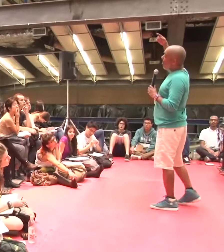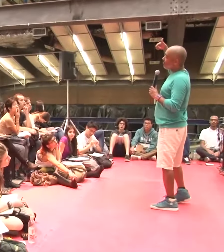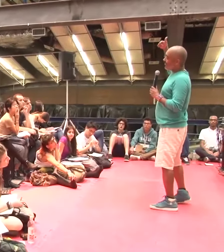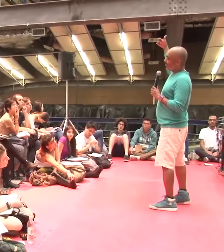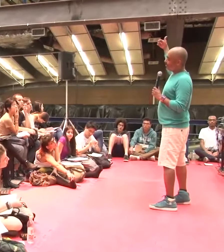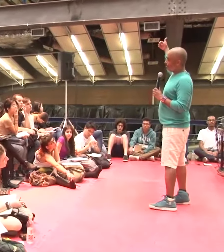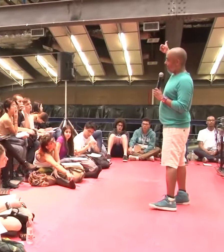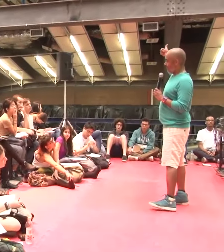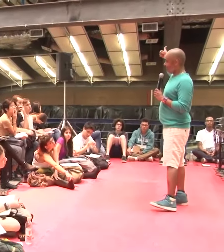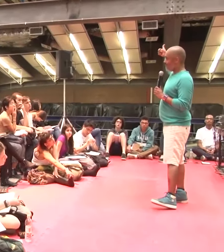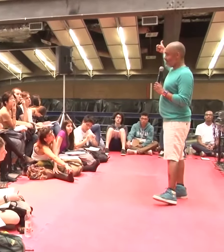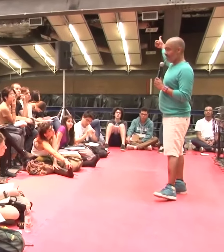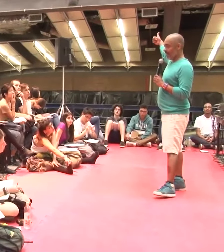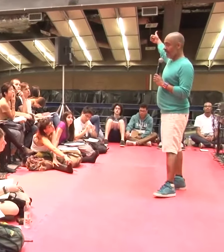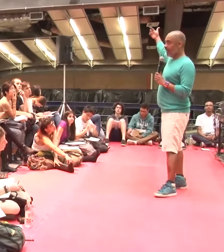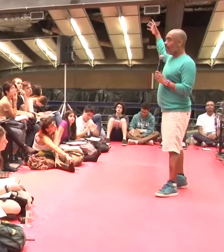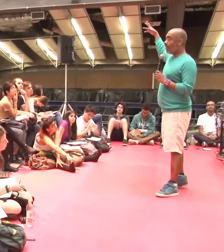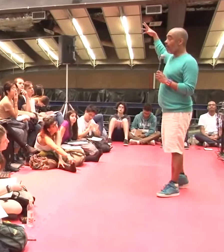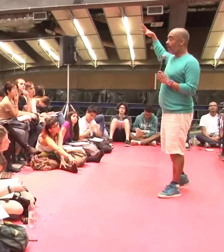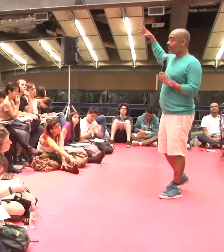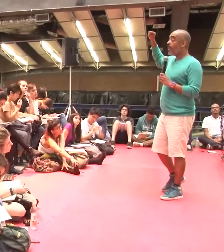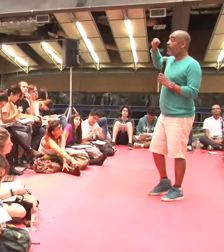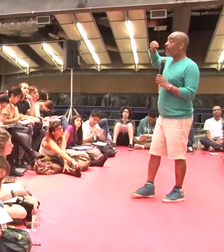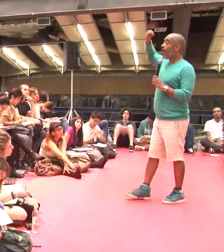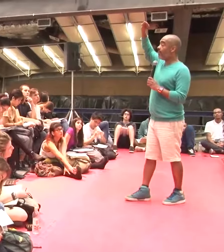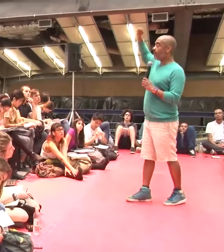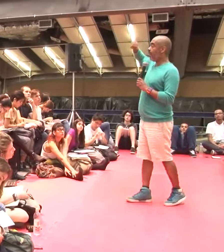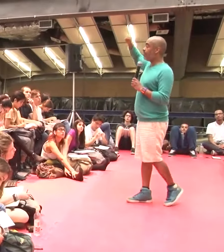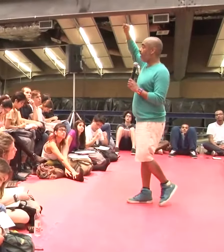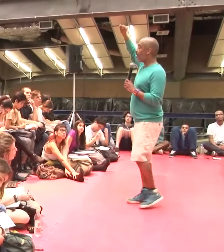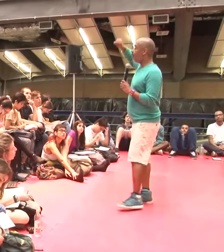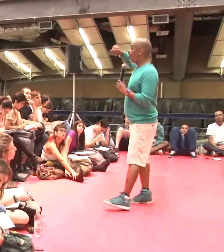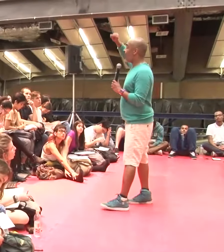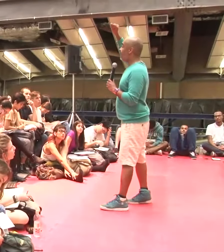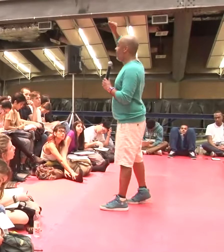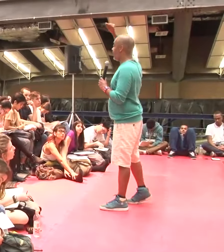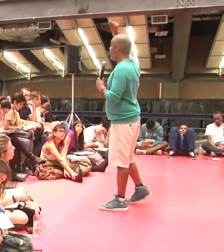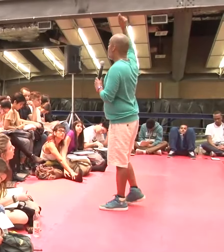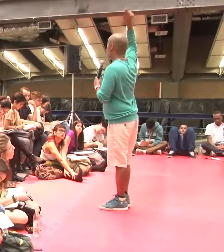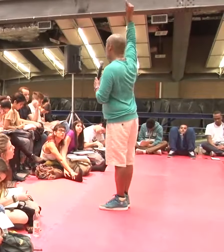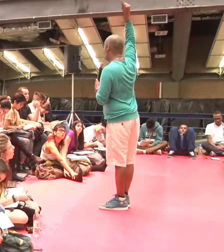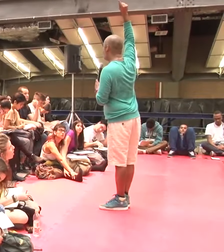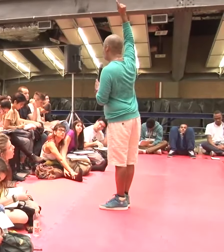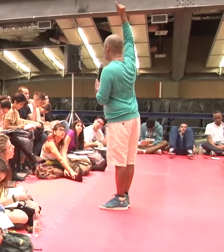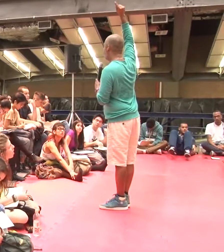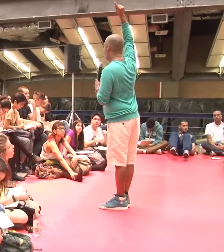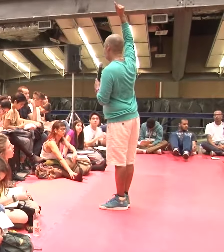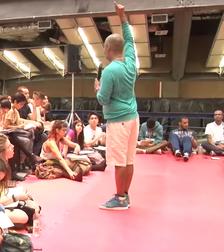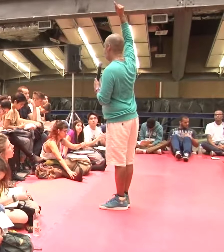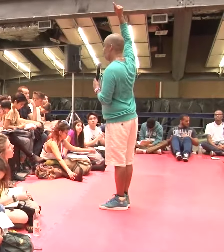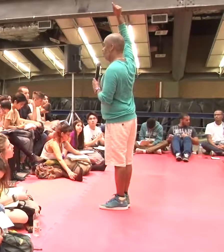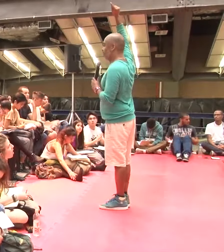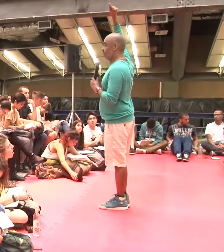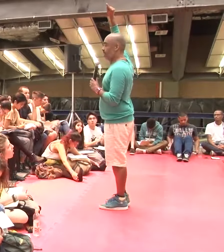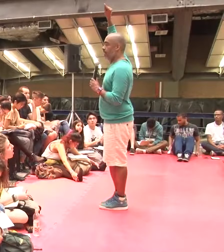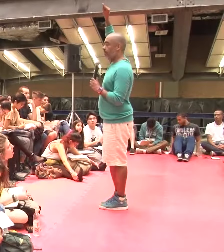articulam-se outras histórias, né, menores, que podem ter diretamente a ver com